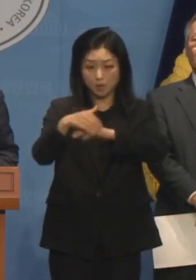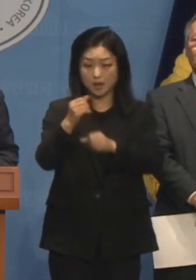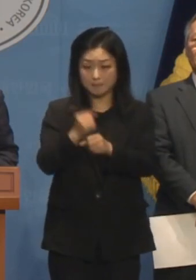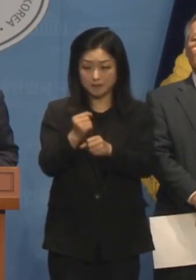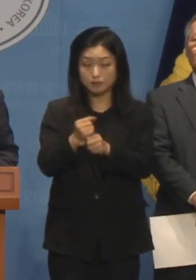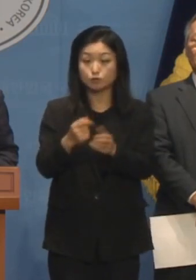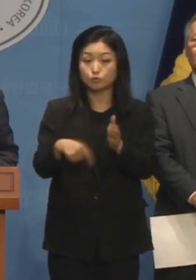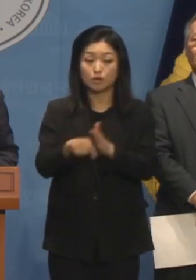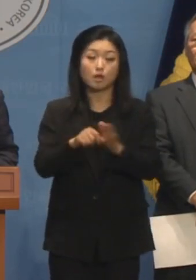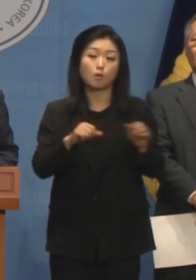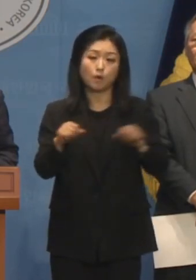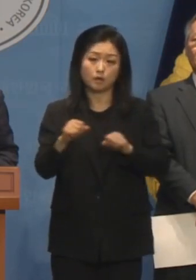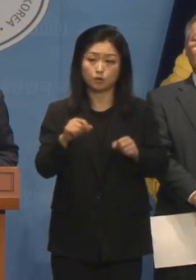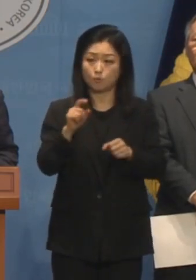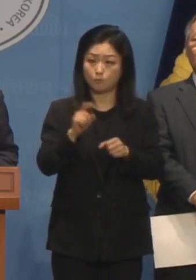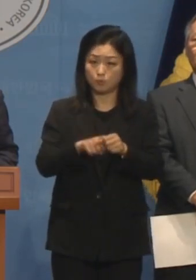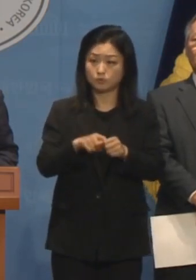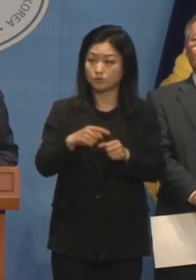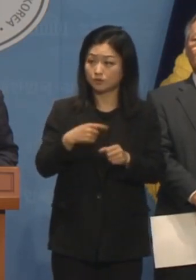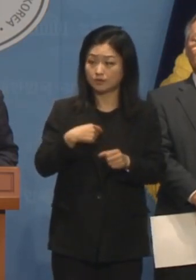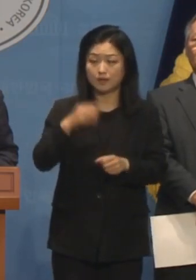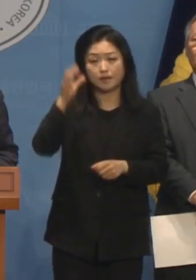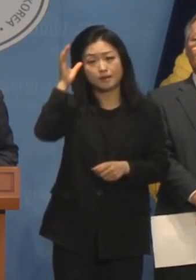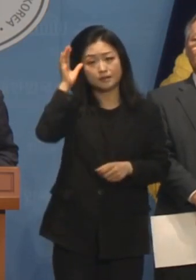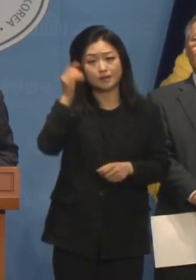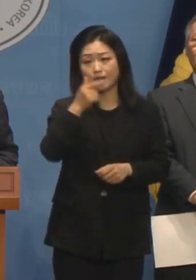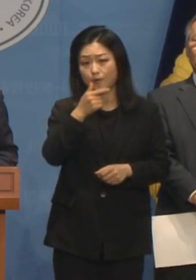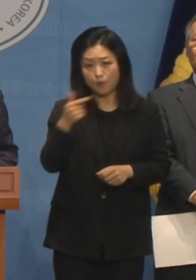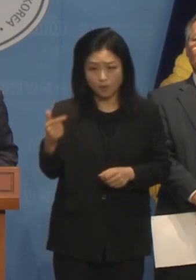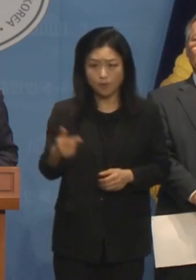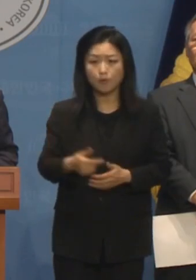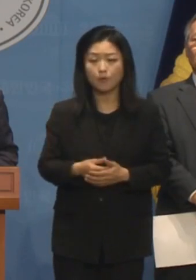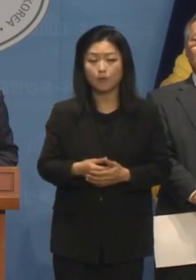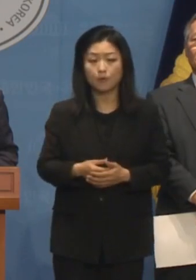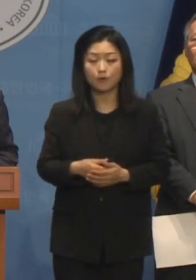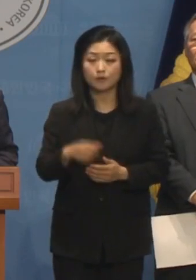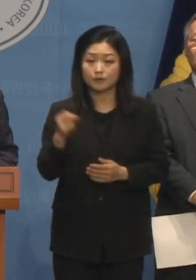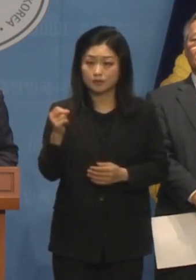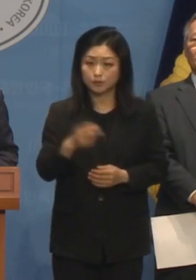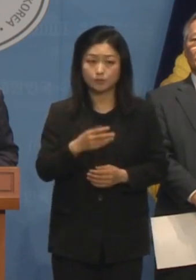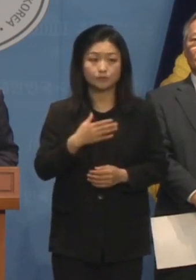만들기 위한 활동을 위해서 많은 기대를 했고 나름대로